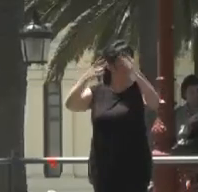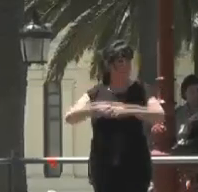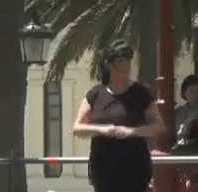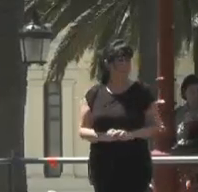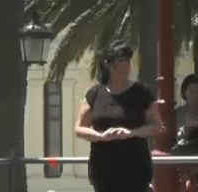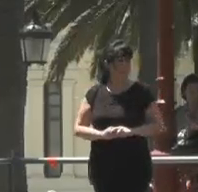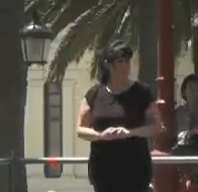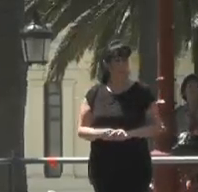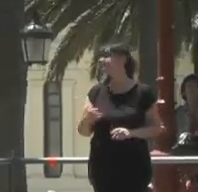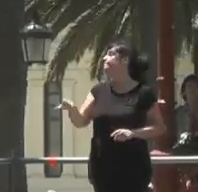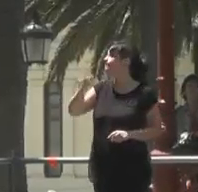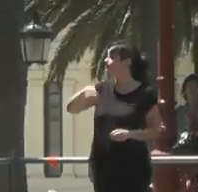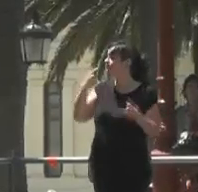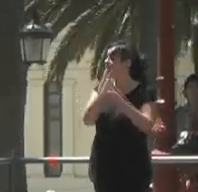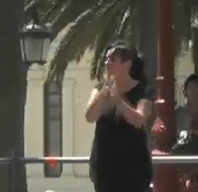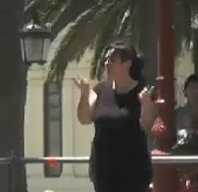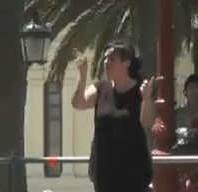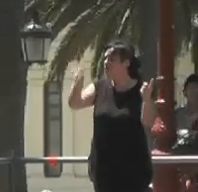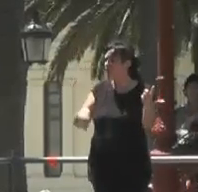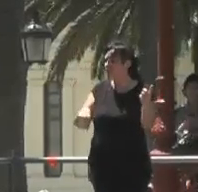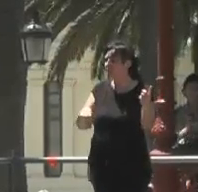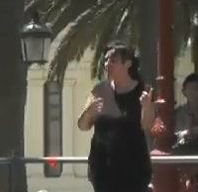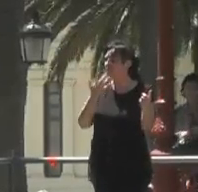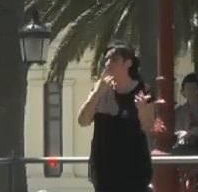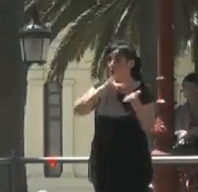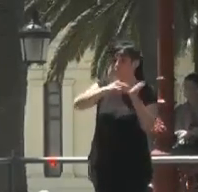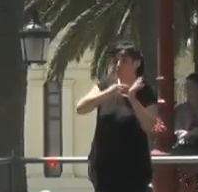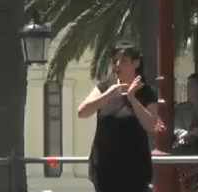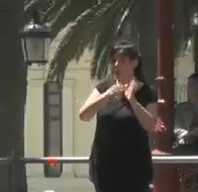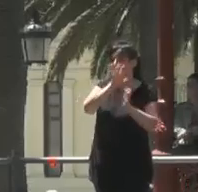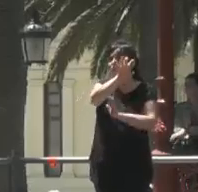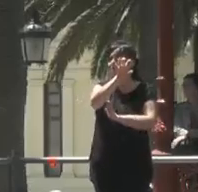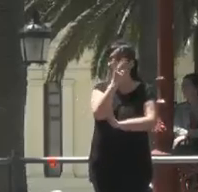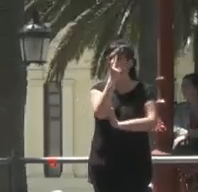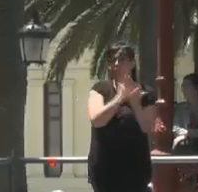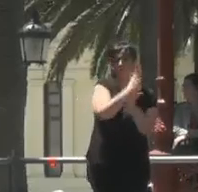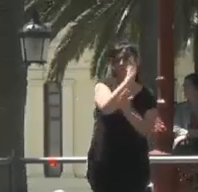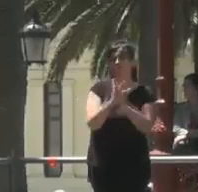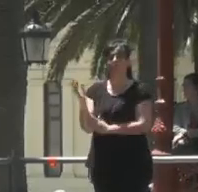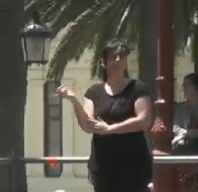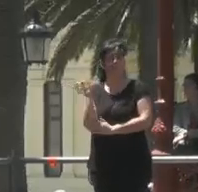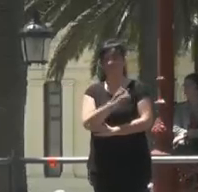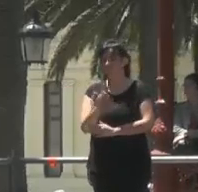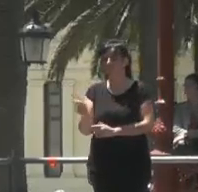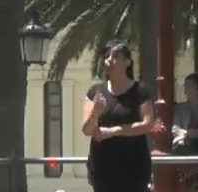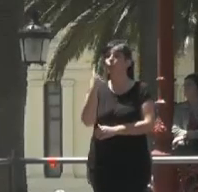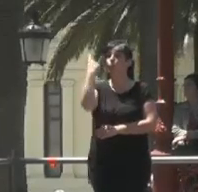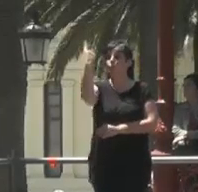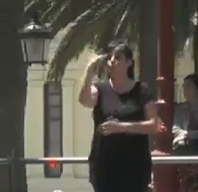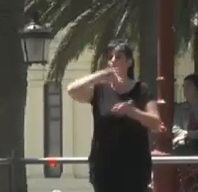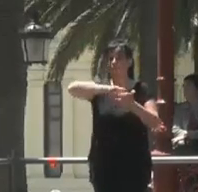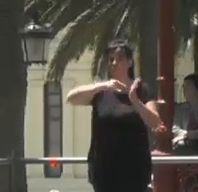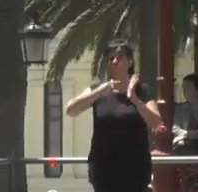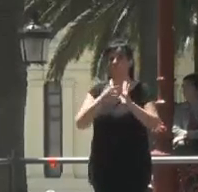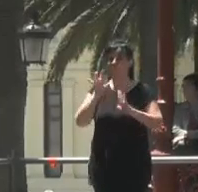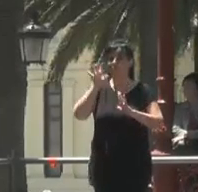E lles decimos tamén, que non hai dous proxectos de país, non é certo. hai un proxecto de país fraterno